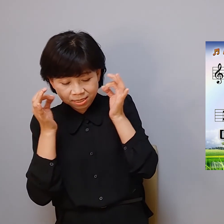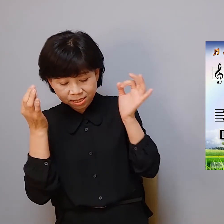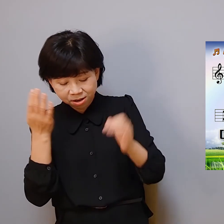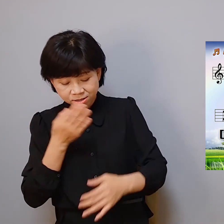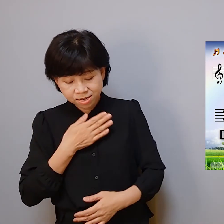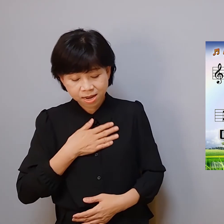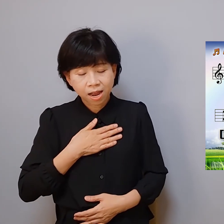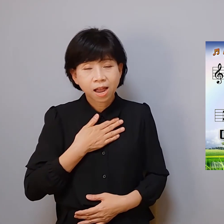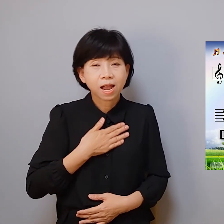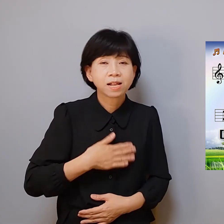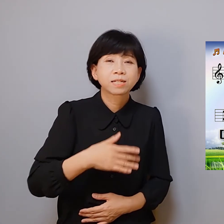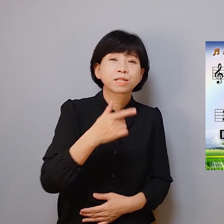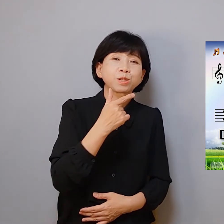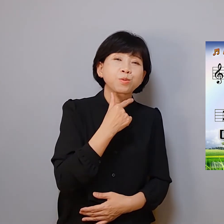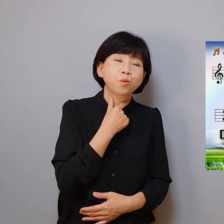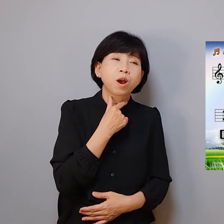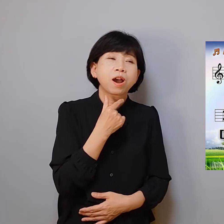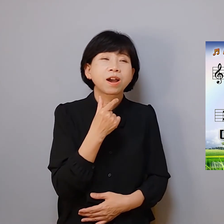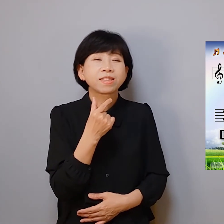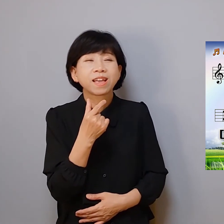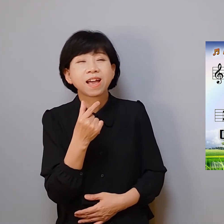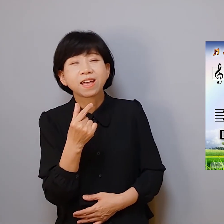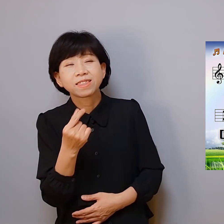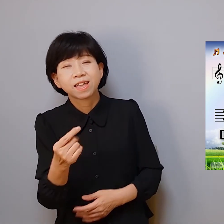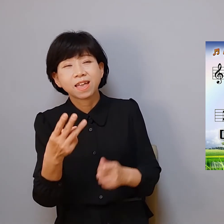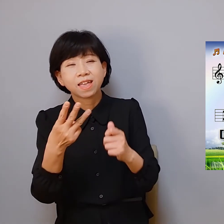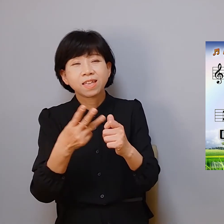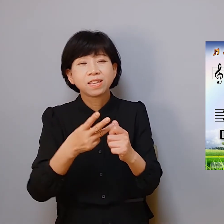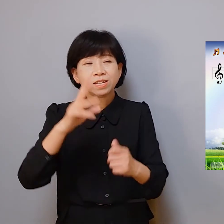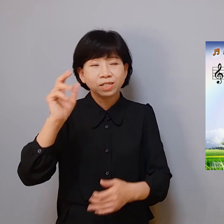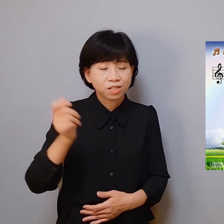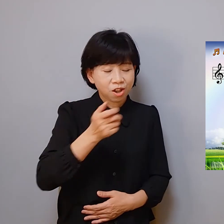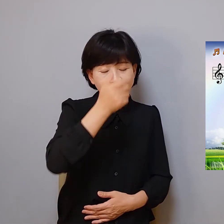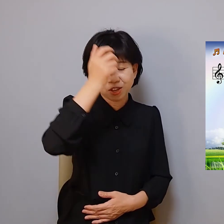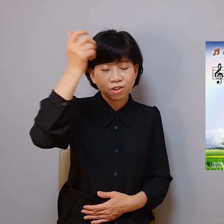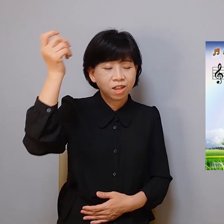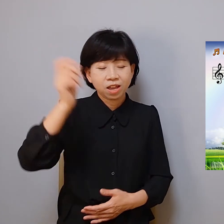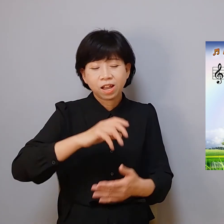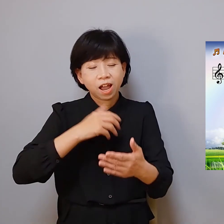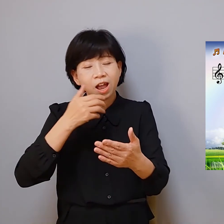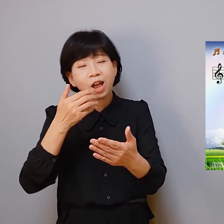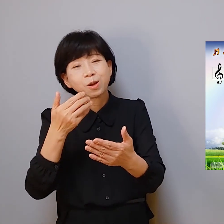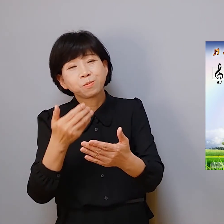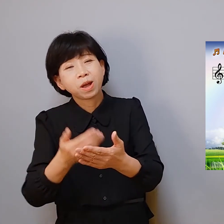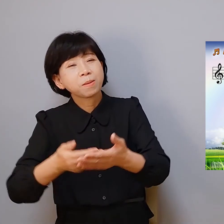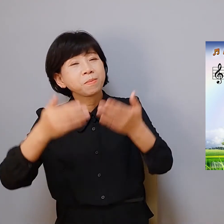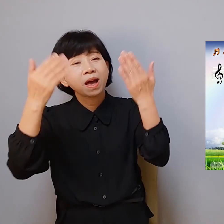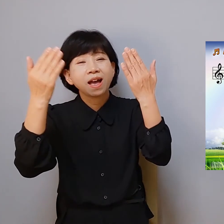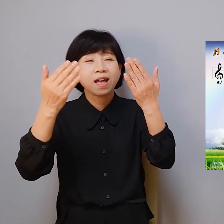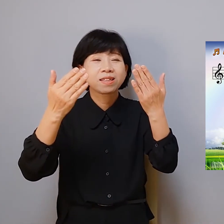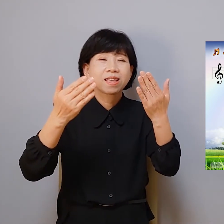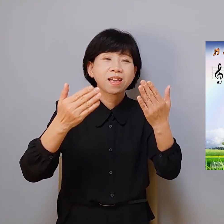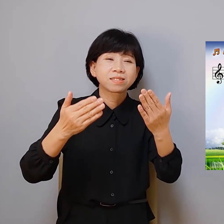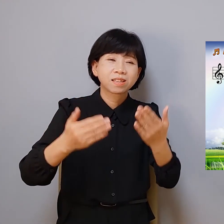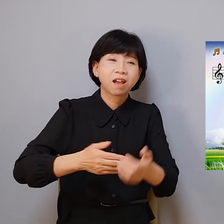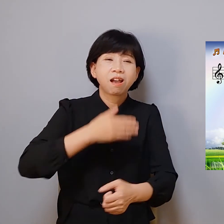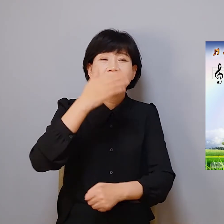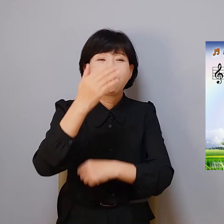사랑을 간절히 알기 성령의 감화 받아서, 성령의